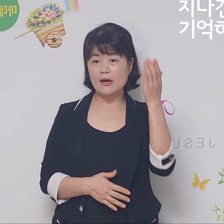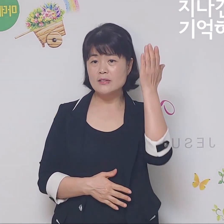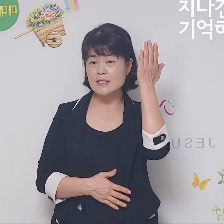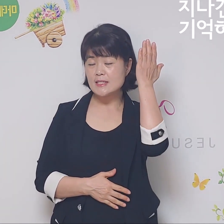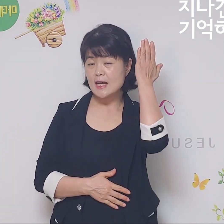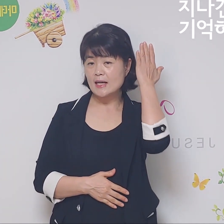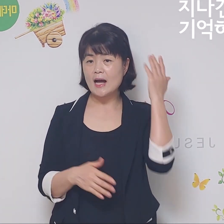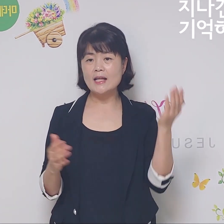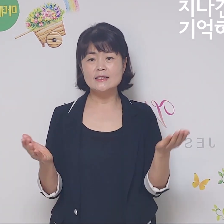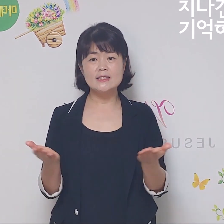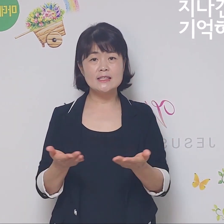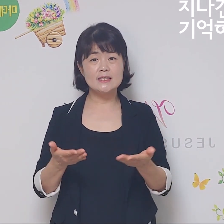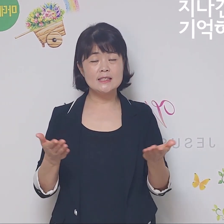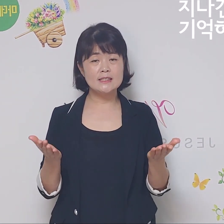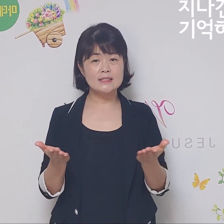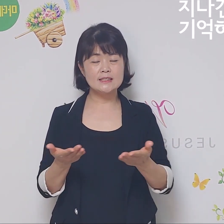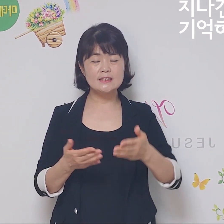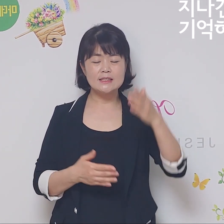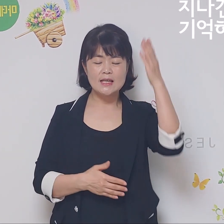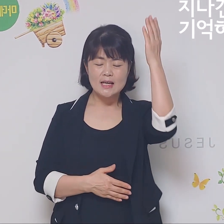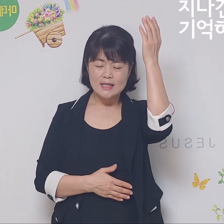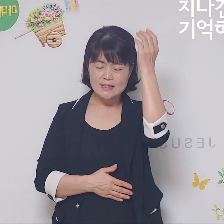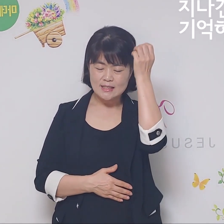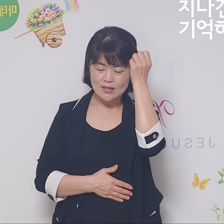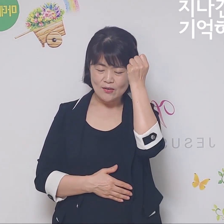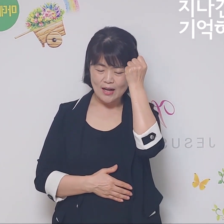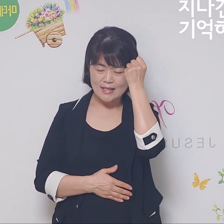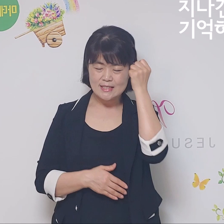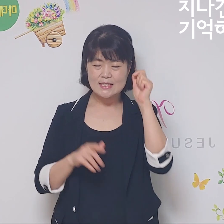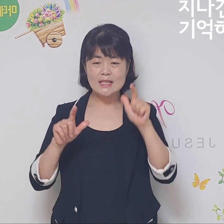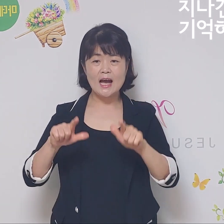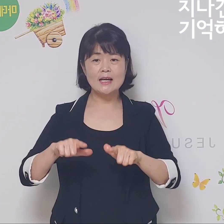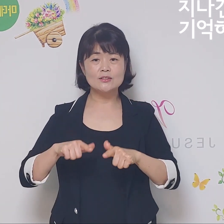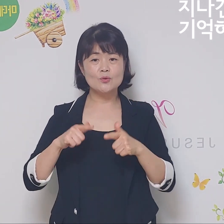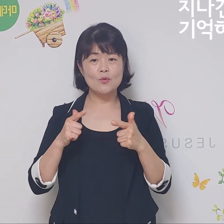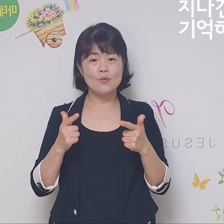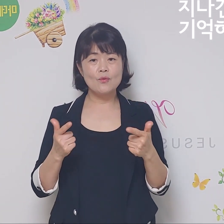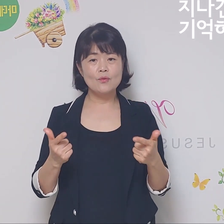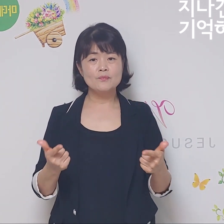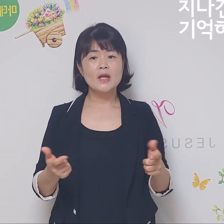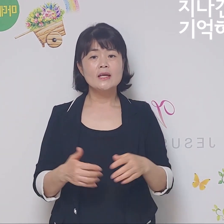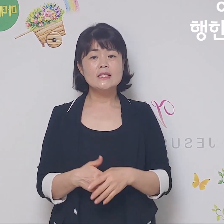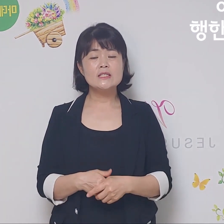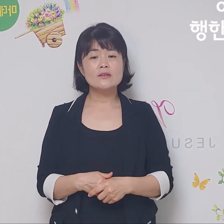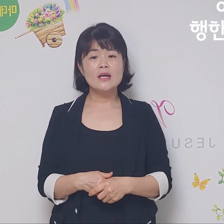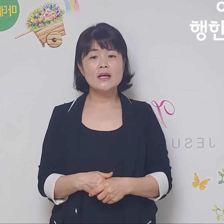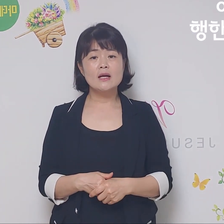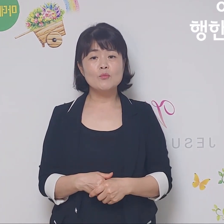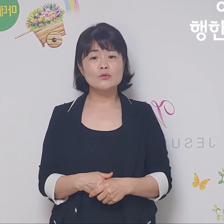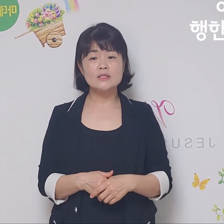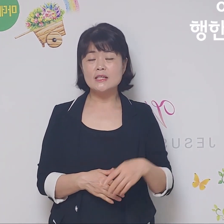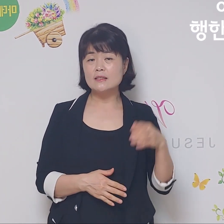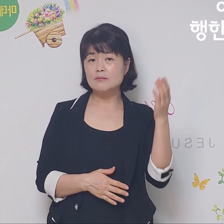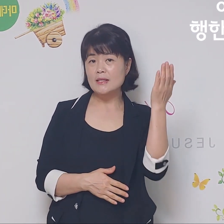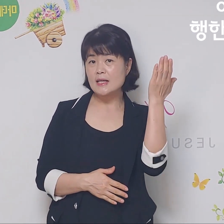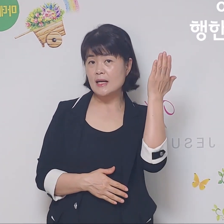볼게요. 지나간 일들을 기억하지 않고 이전에 행한 모든 일